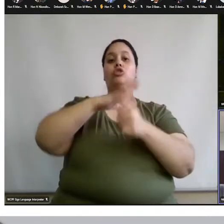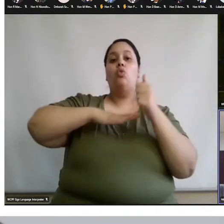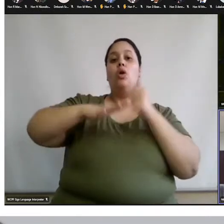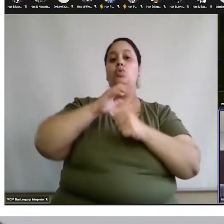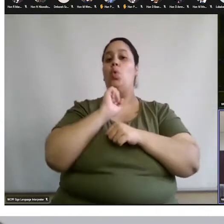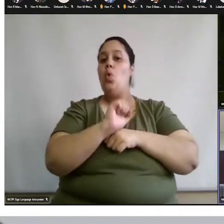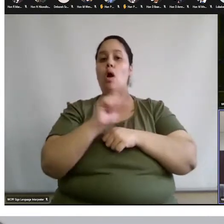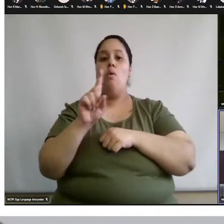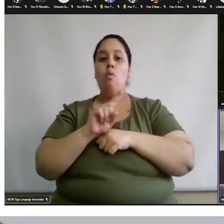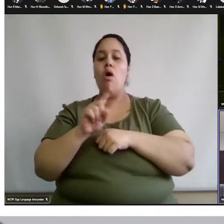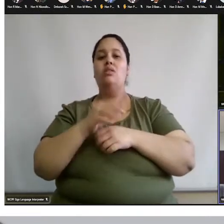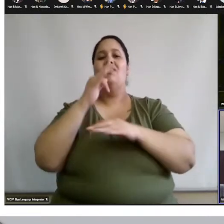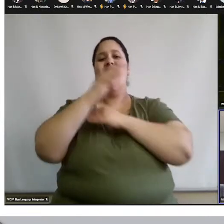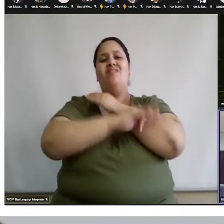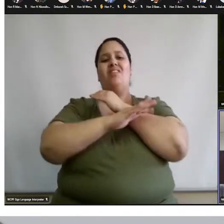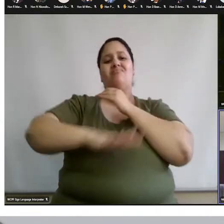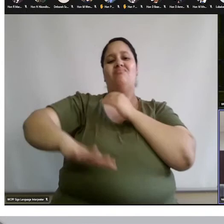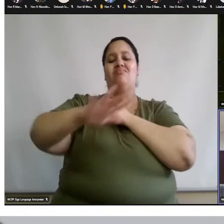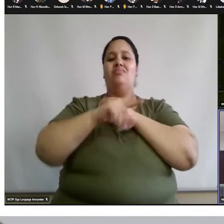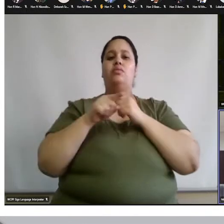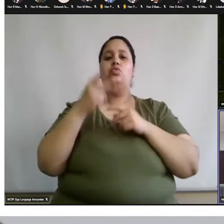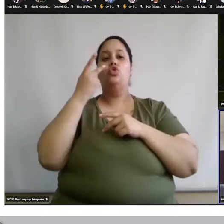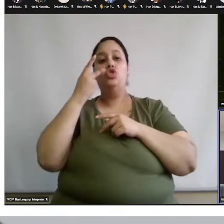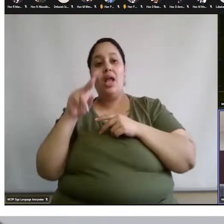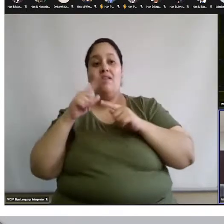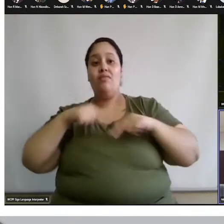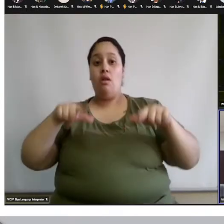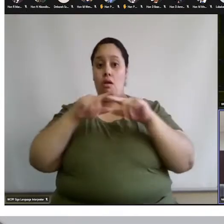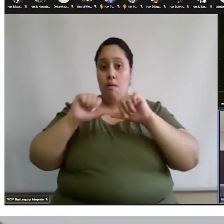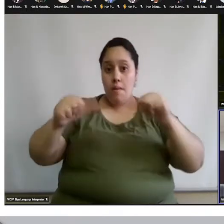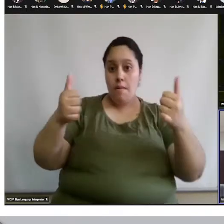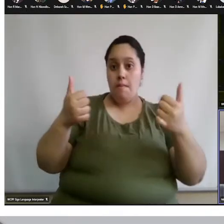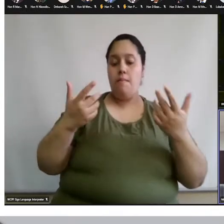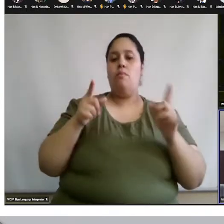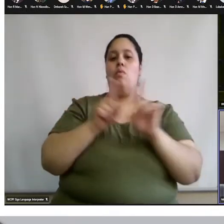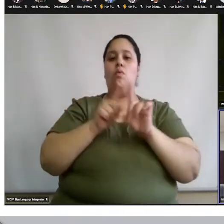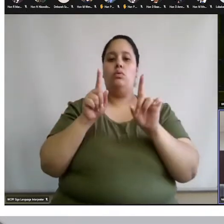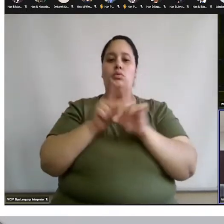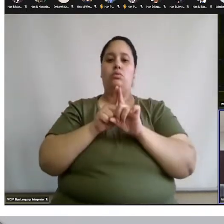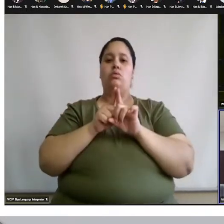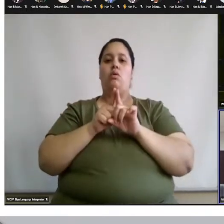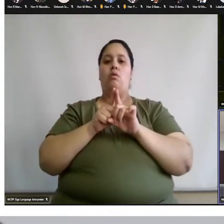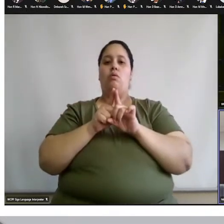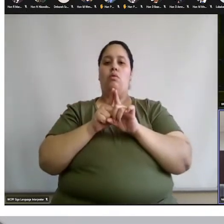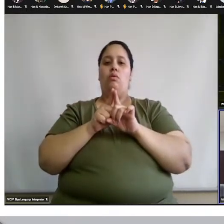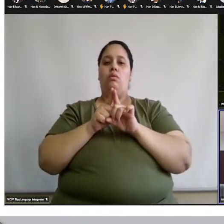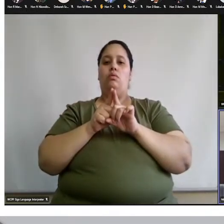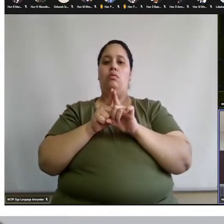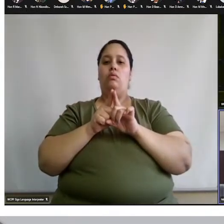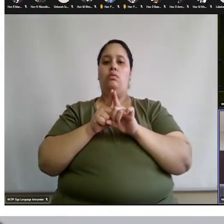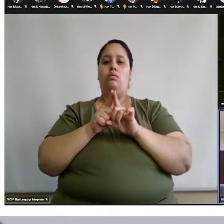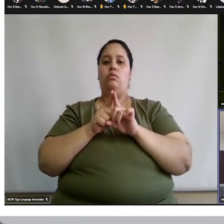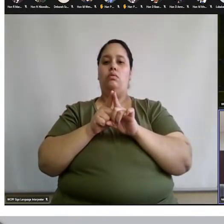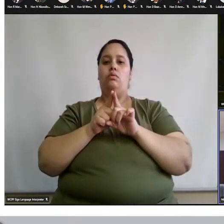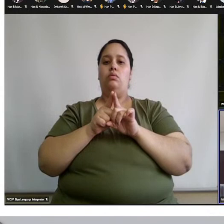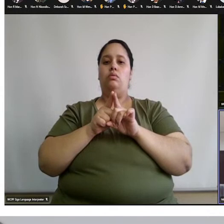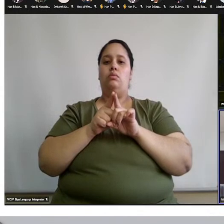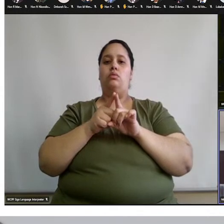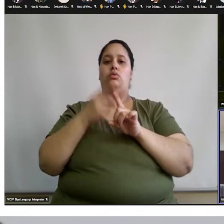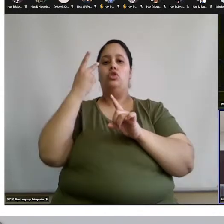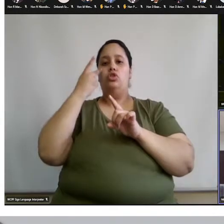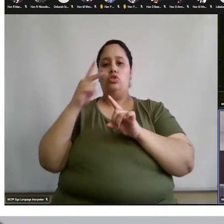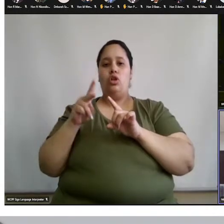Natuurlike veldtoestande is 'n goeie aanduiding om gebiede wat nog steeds deur droogte geteister